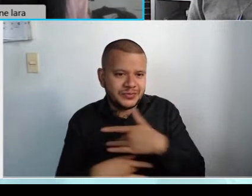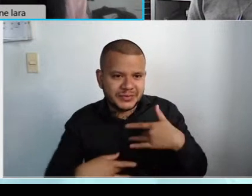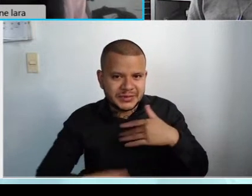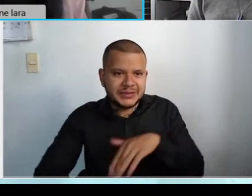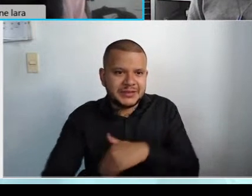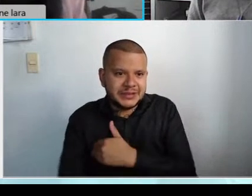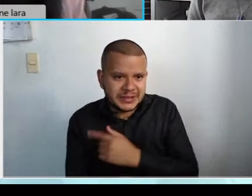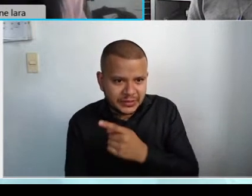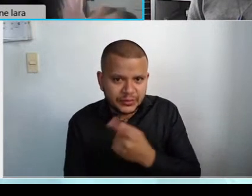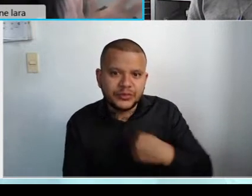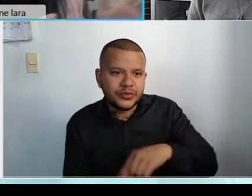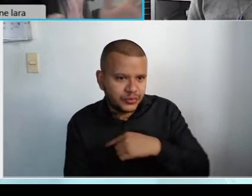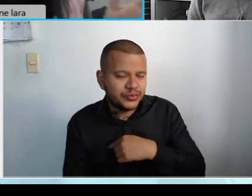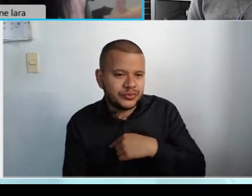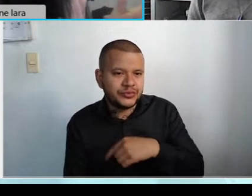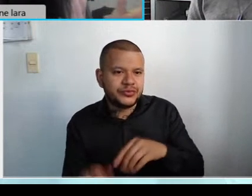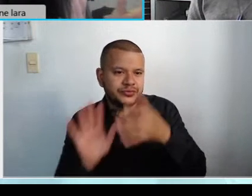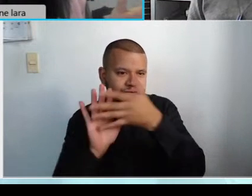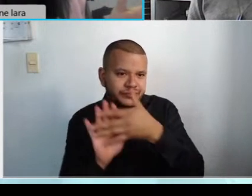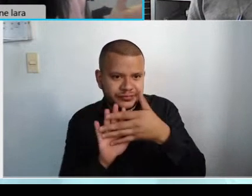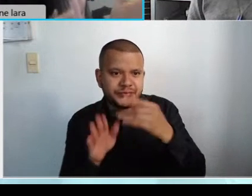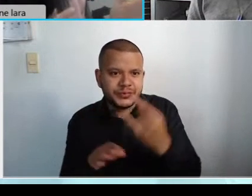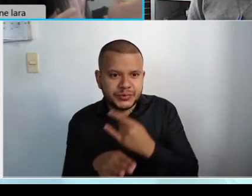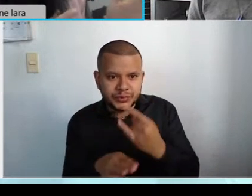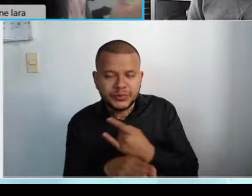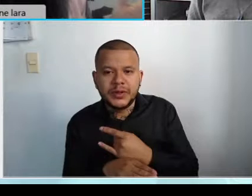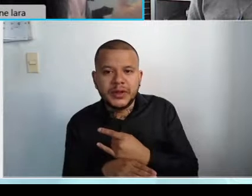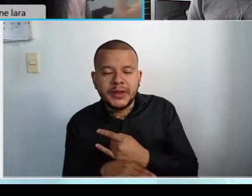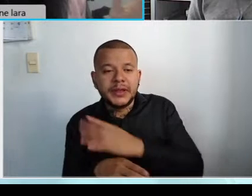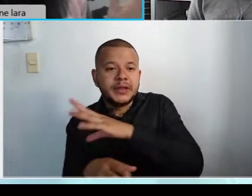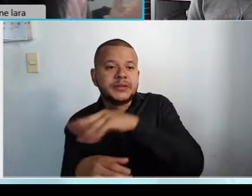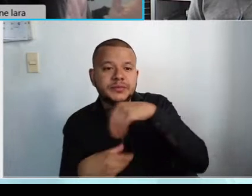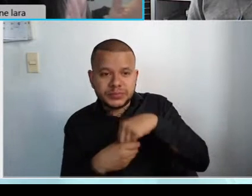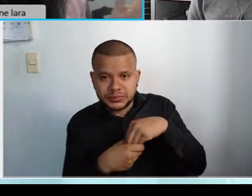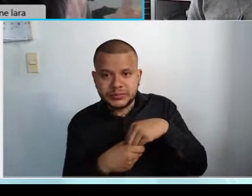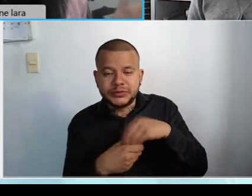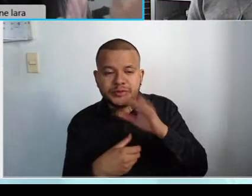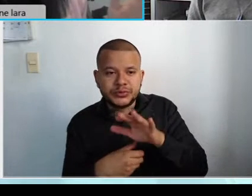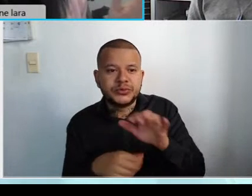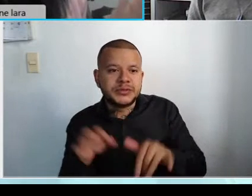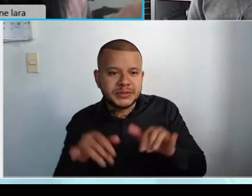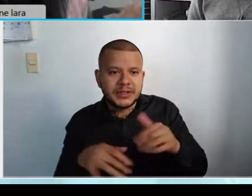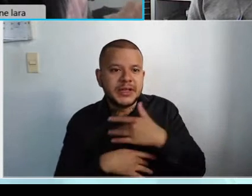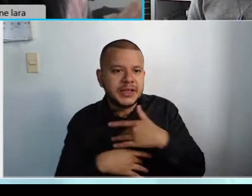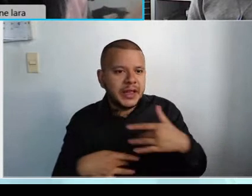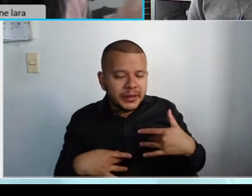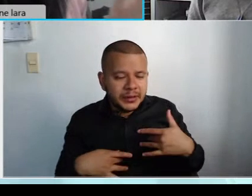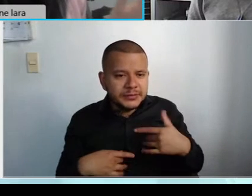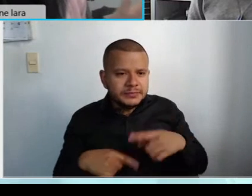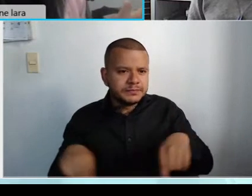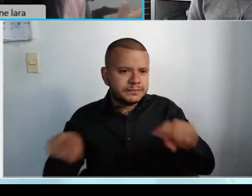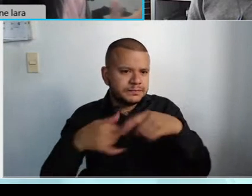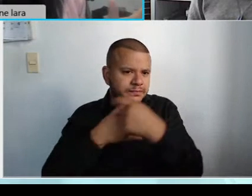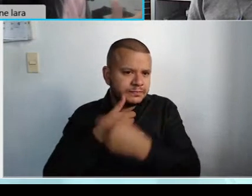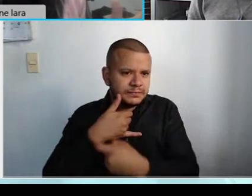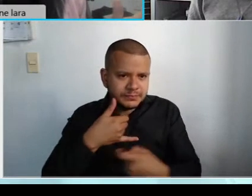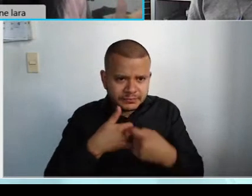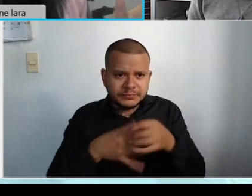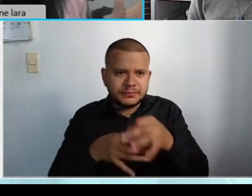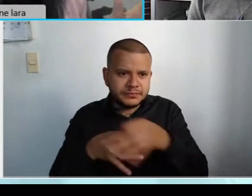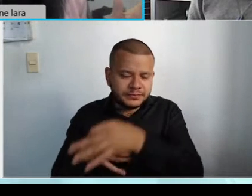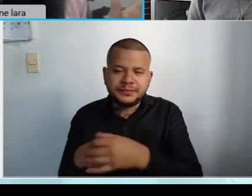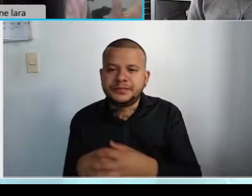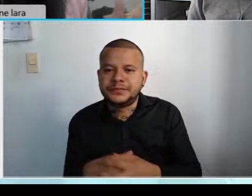el aplicativo que manejamos y que queda actualmente bajo la consulta de las Secretarías de Salud, de municipales y a nivel